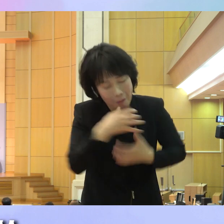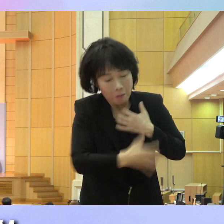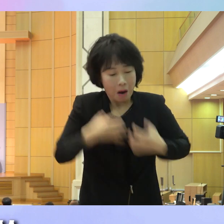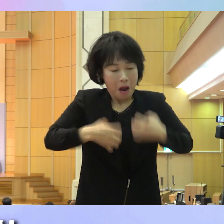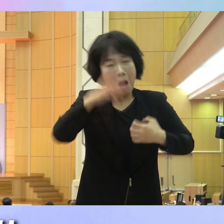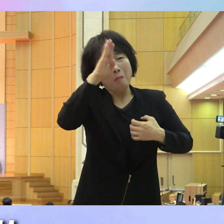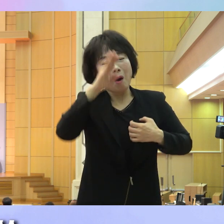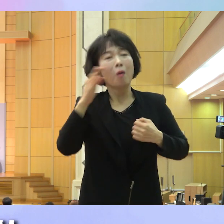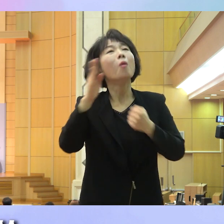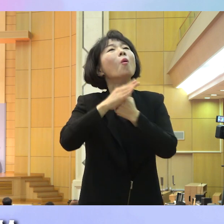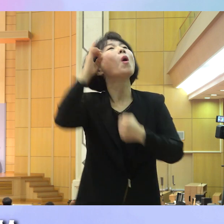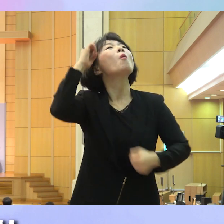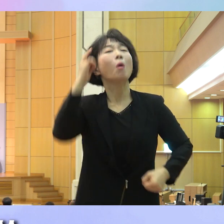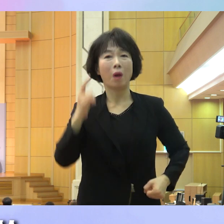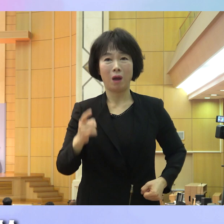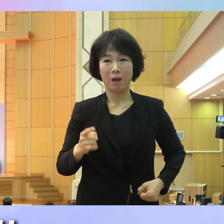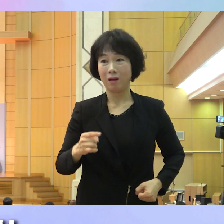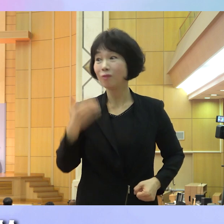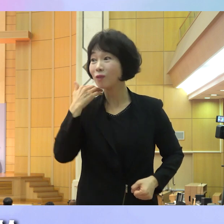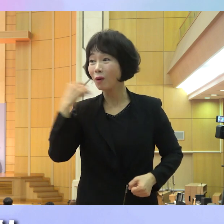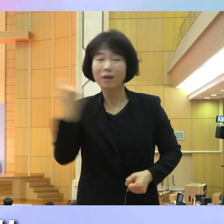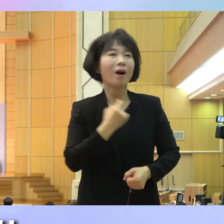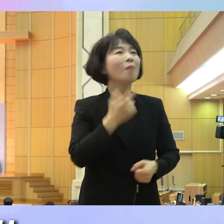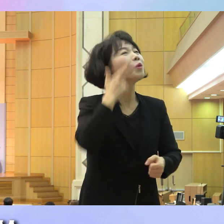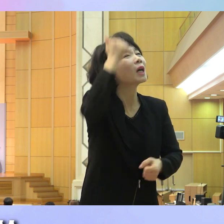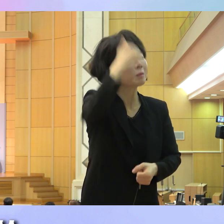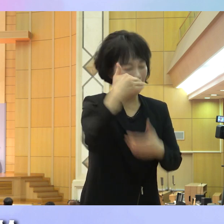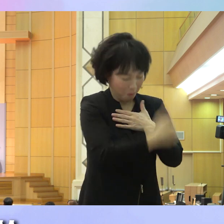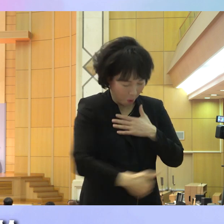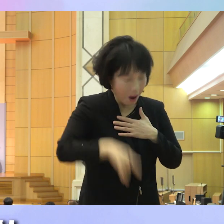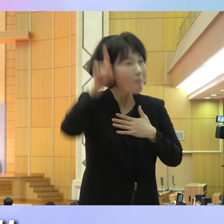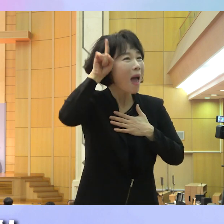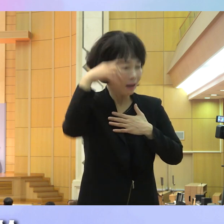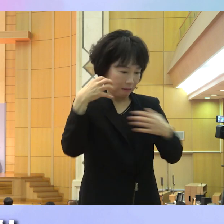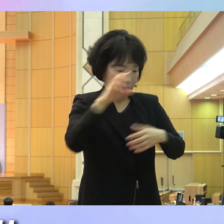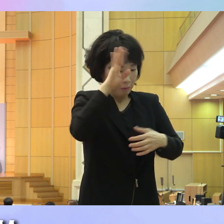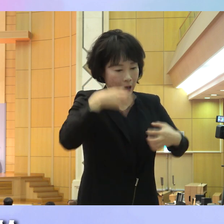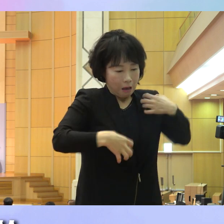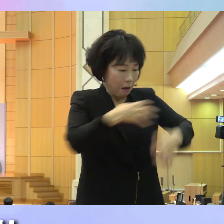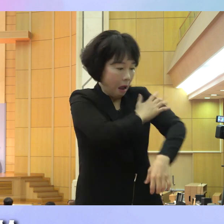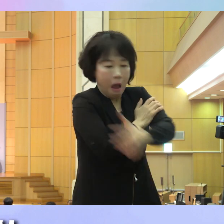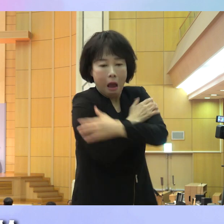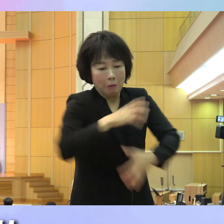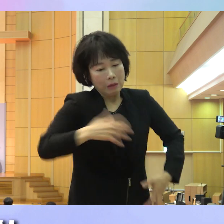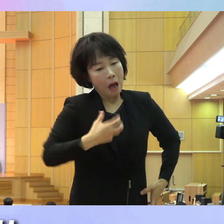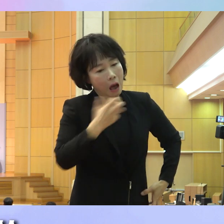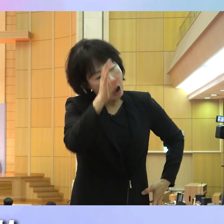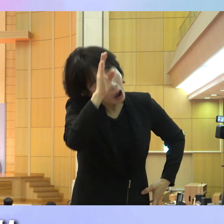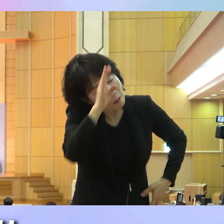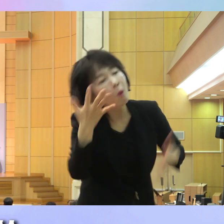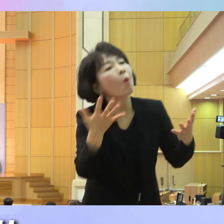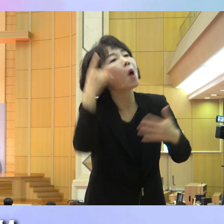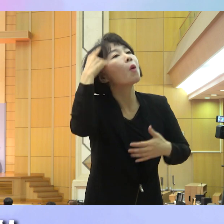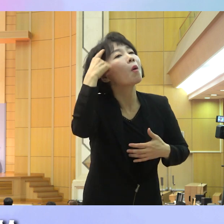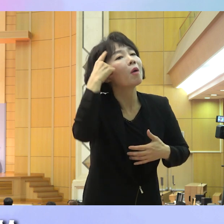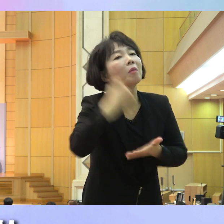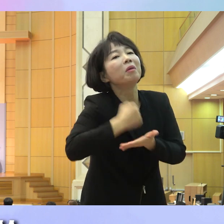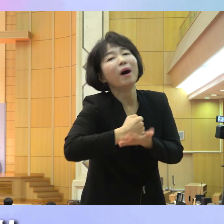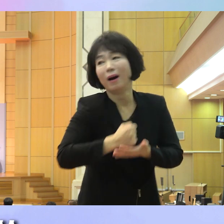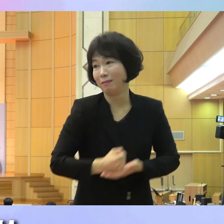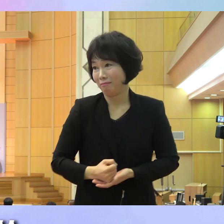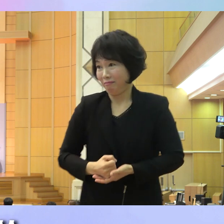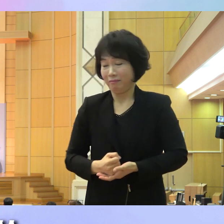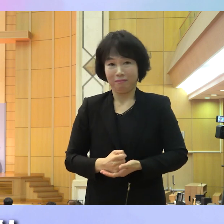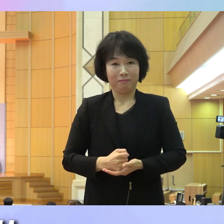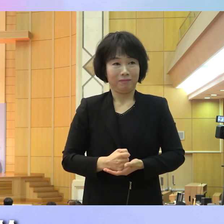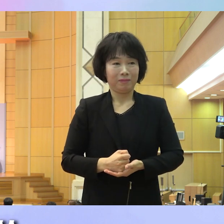목사님, 저 병공장이에요. 왜 병이 이렇게 많어? 아니, 그러면 그러고 말고 난 다음에